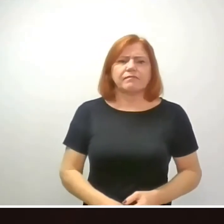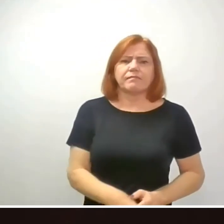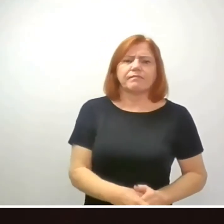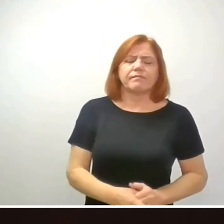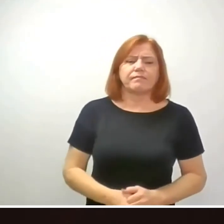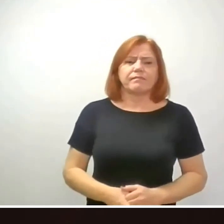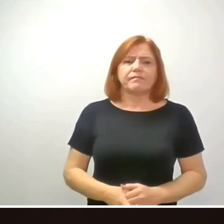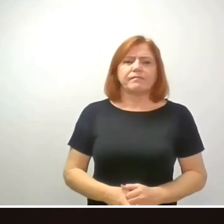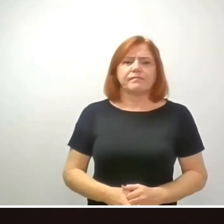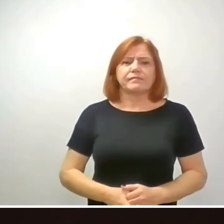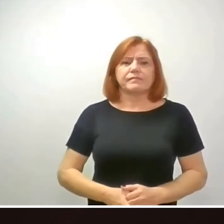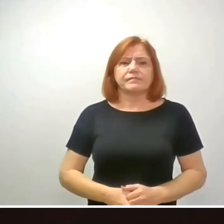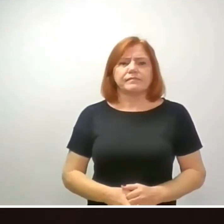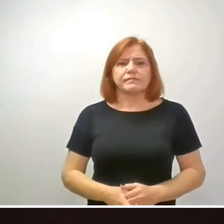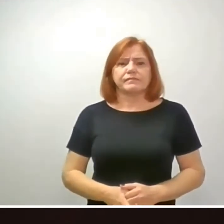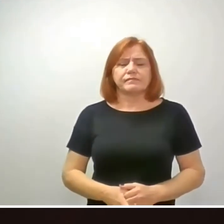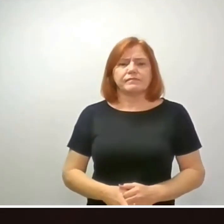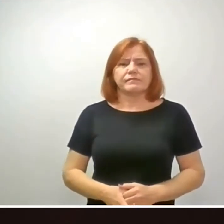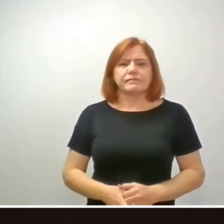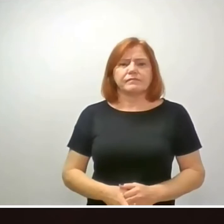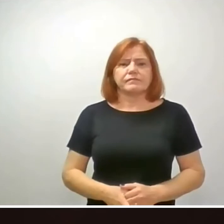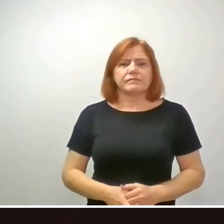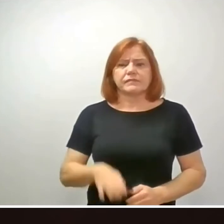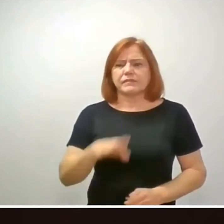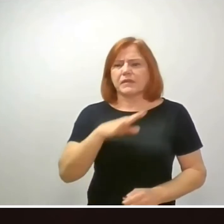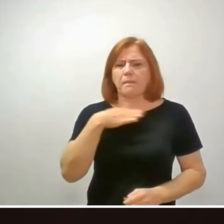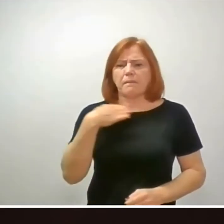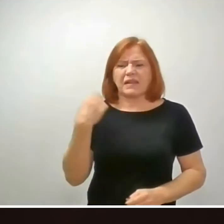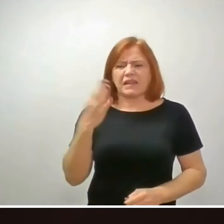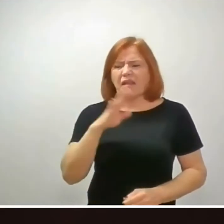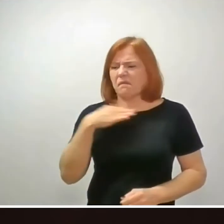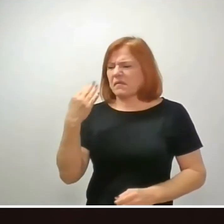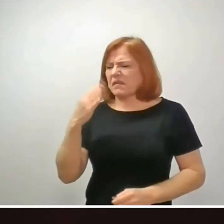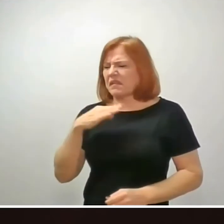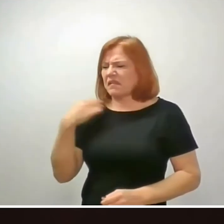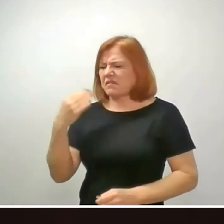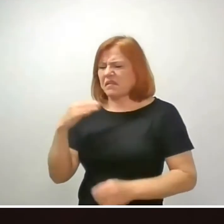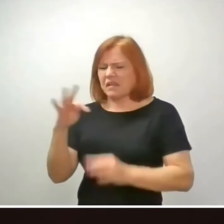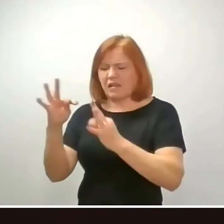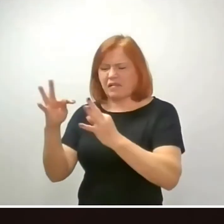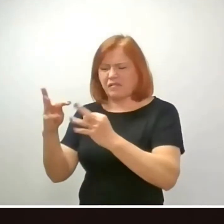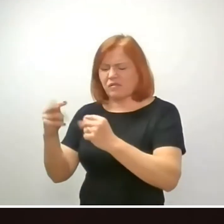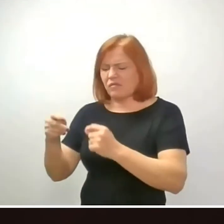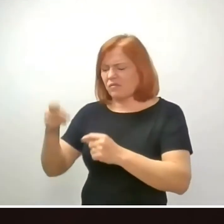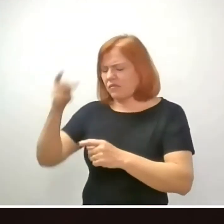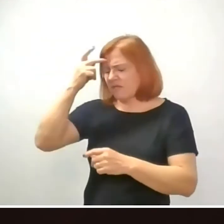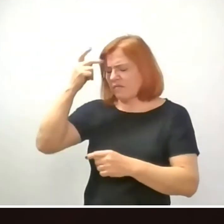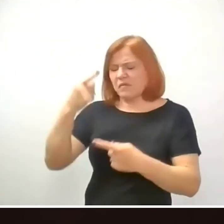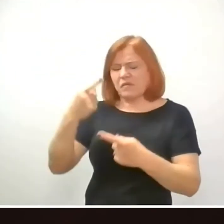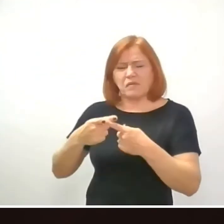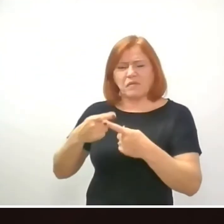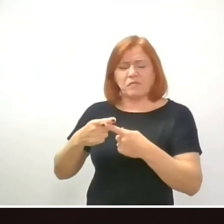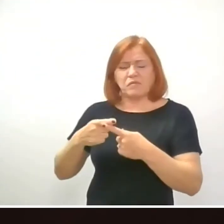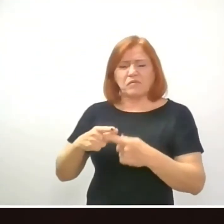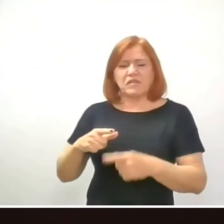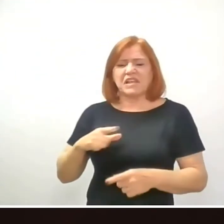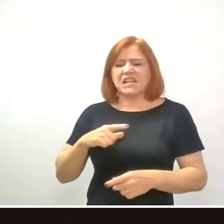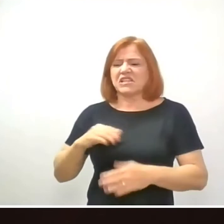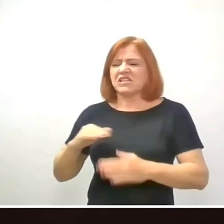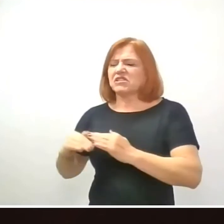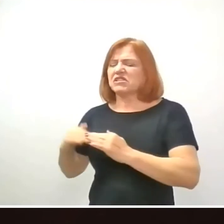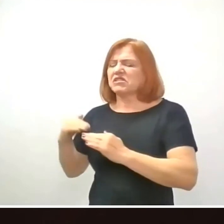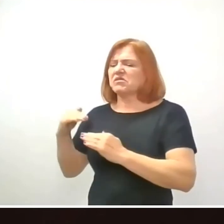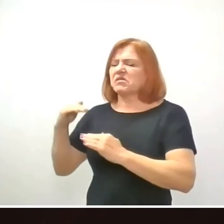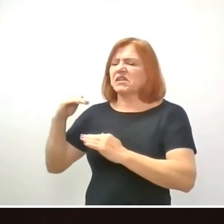aqueles que reconheciam sua divindade e autoridade da palavra de Deus. Os valdenses